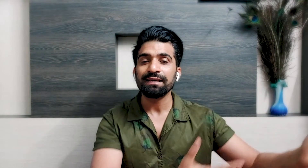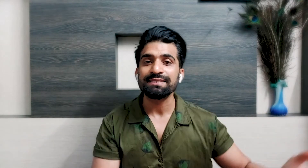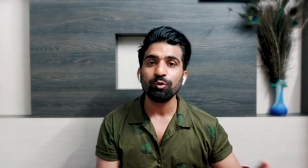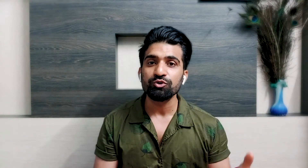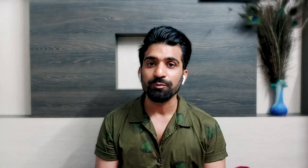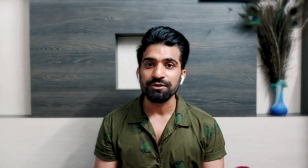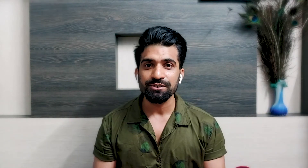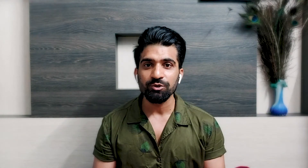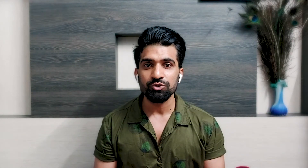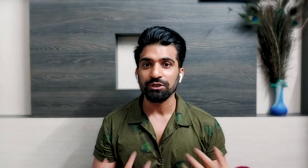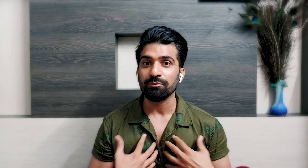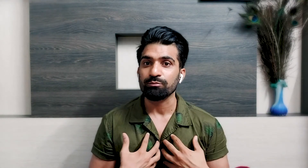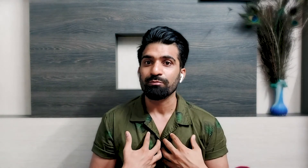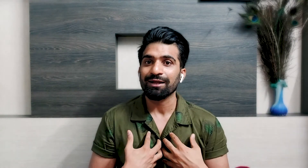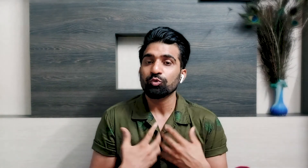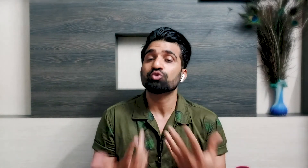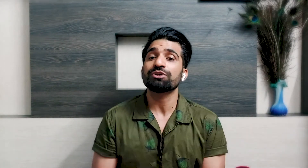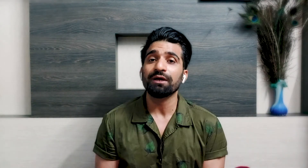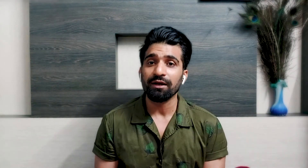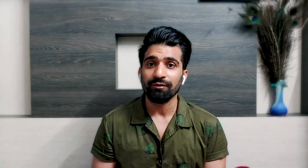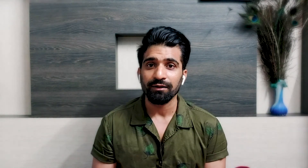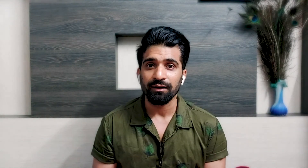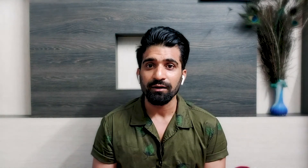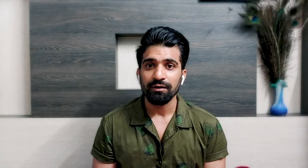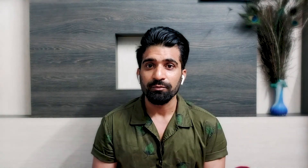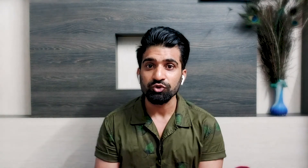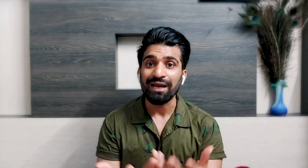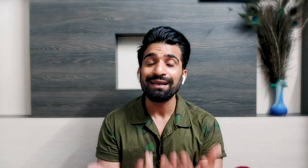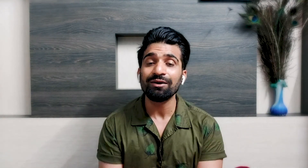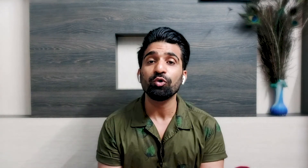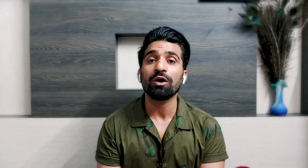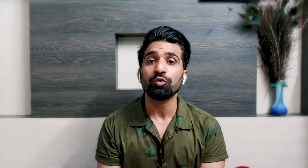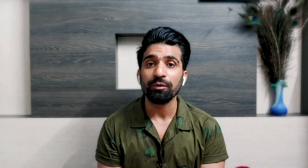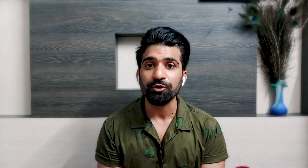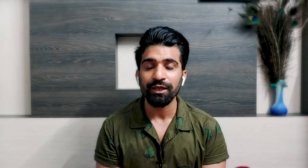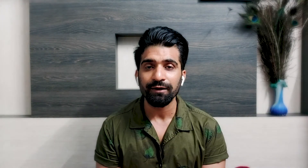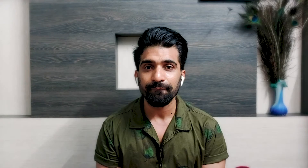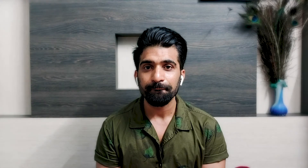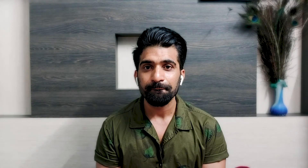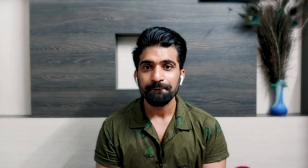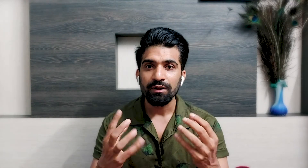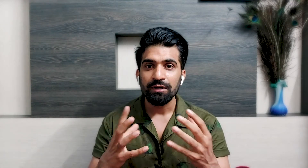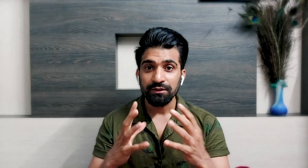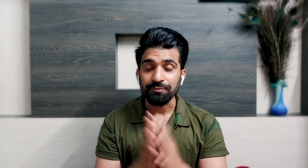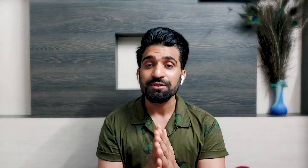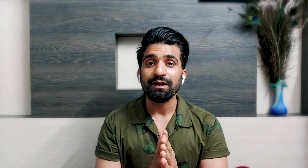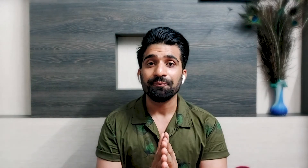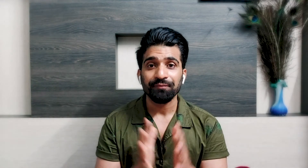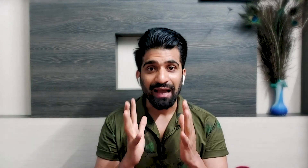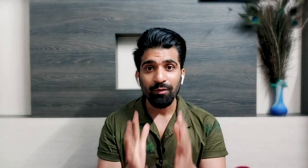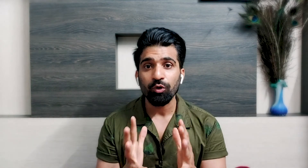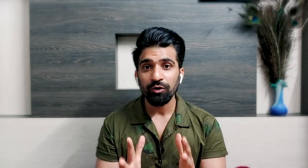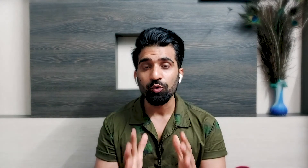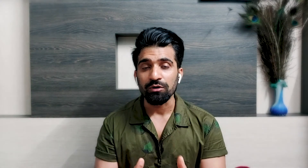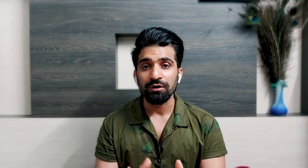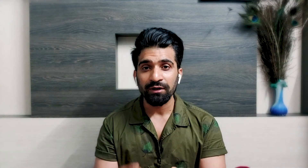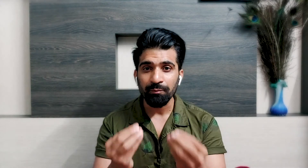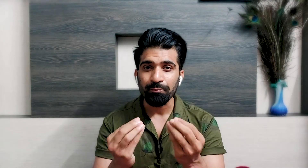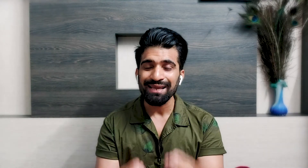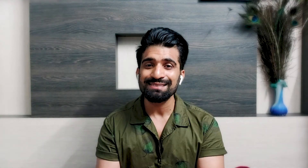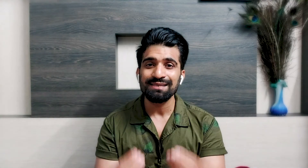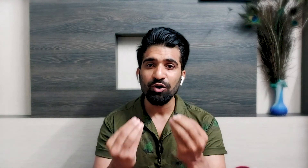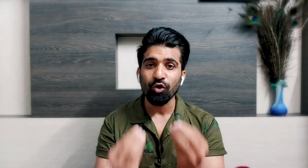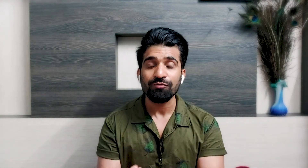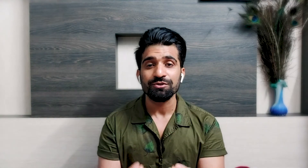इनमें से किसी को कुछ emergency हो जाता, मैं तो कुछ नहीं करने वाला था ना, because I didn't know how to communicate. तब से है ना, I wanted to learn